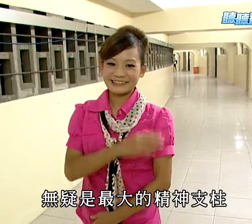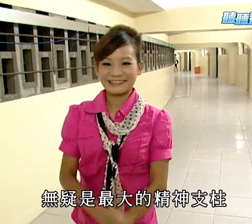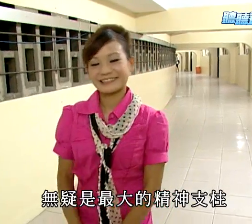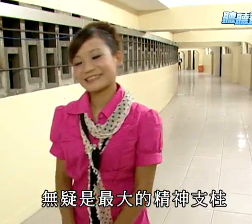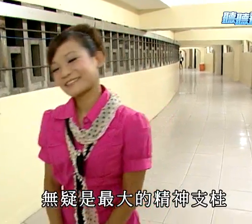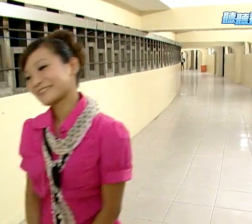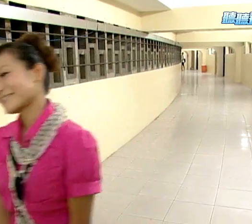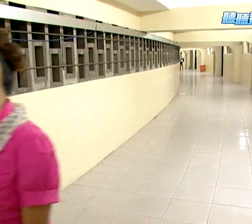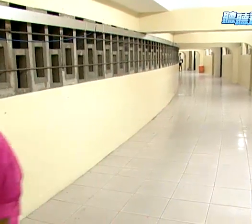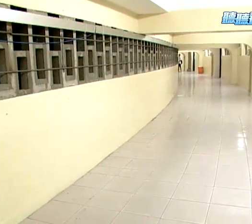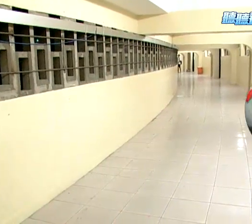呢。